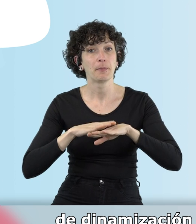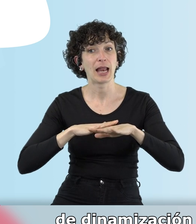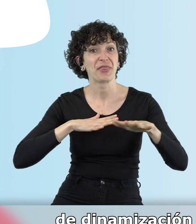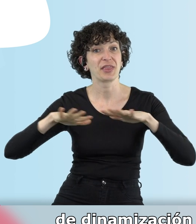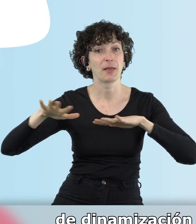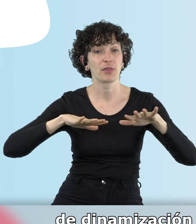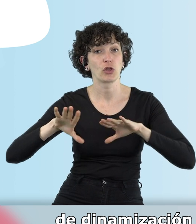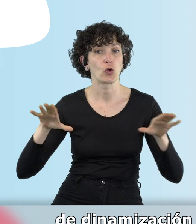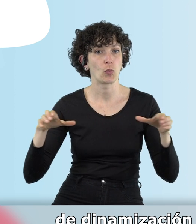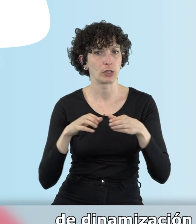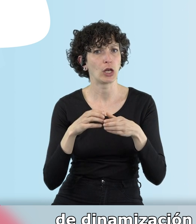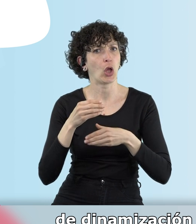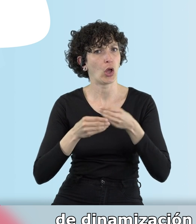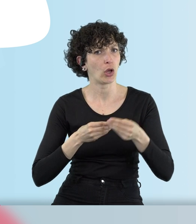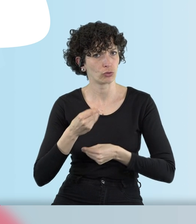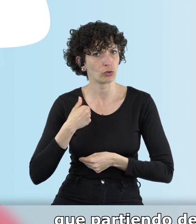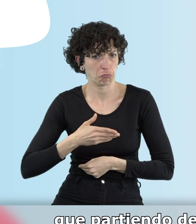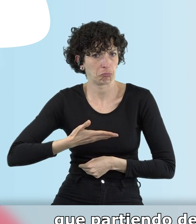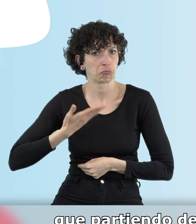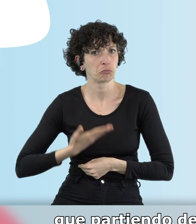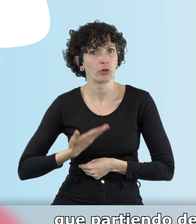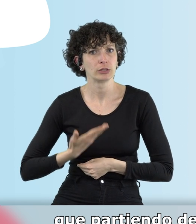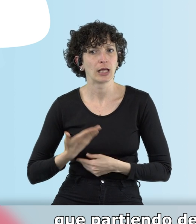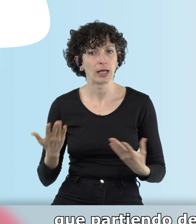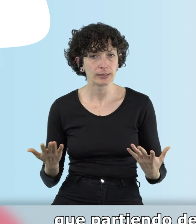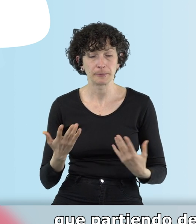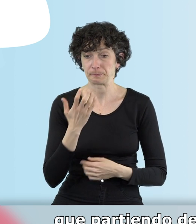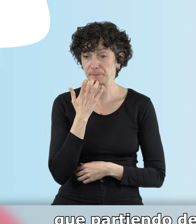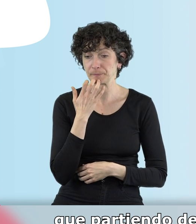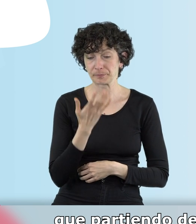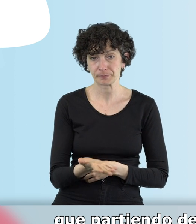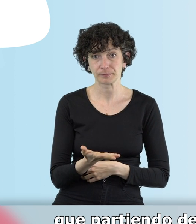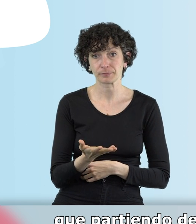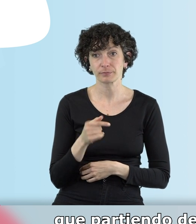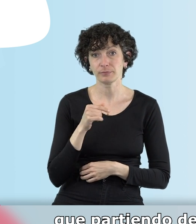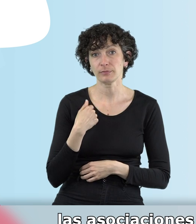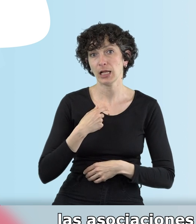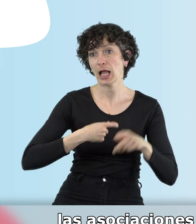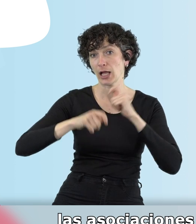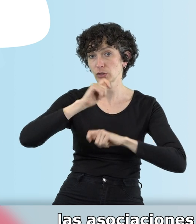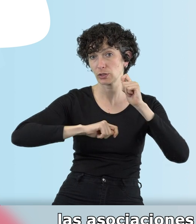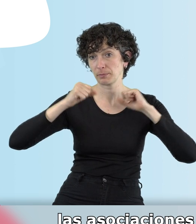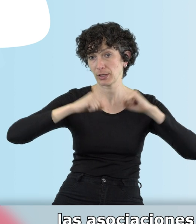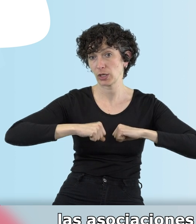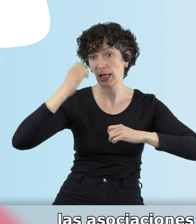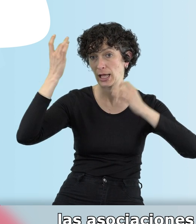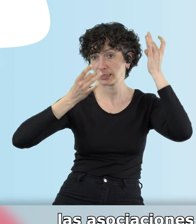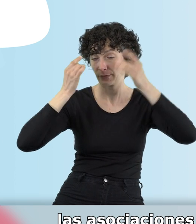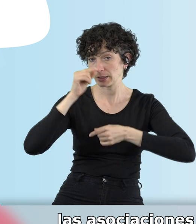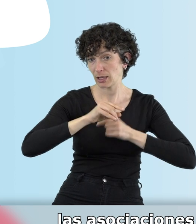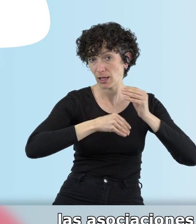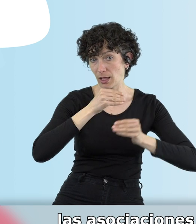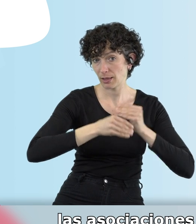dinamización comunitaria muy importantes, que partiendo de la actividad que hacían las entidades de las asociaciones de mayores,